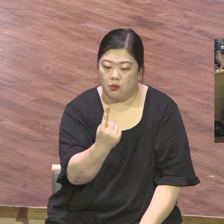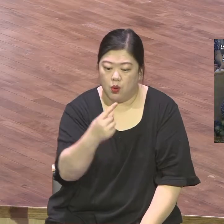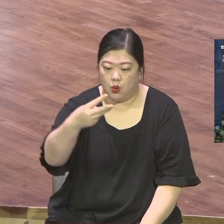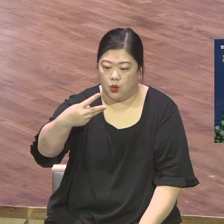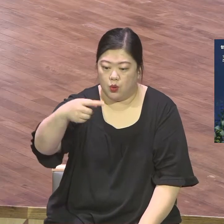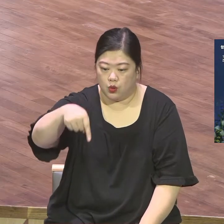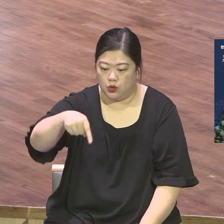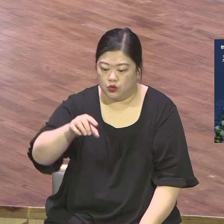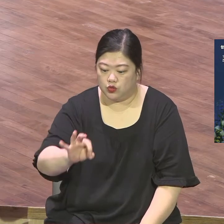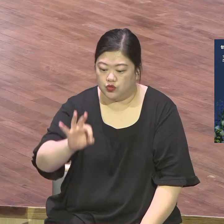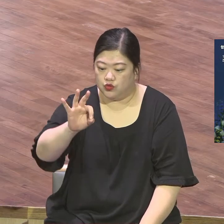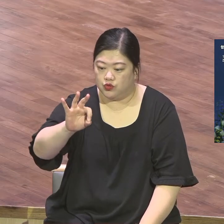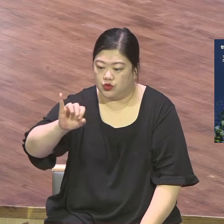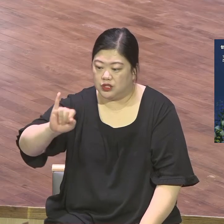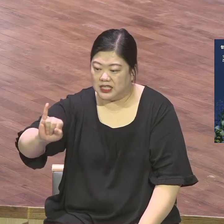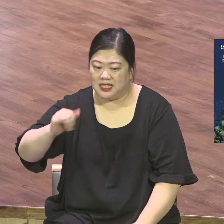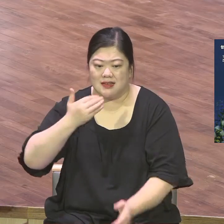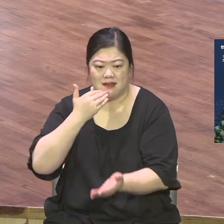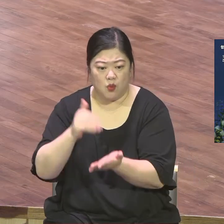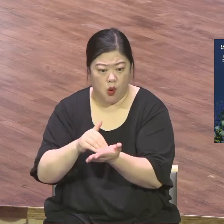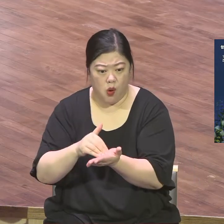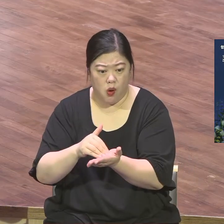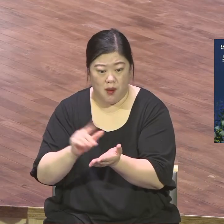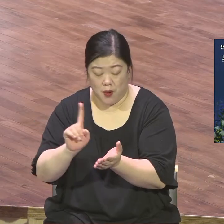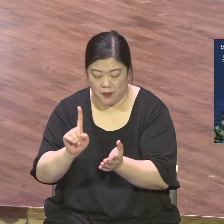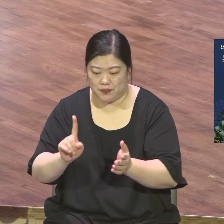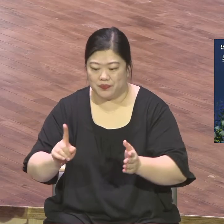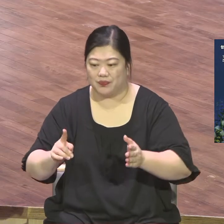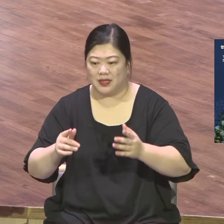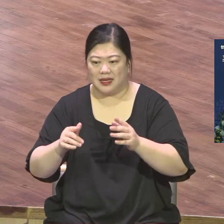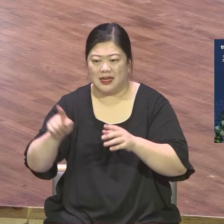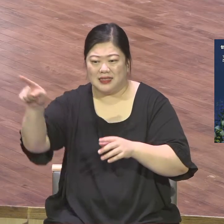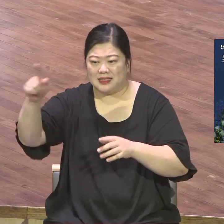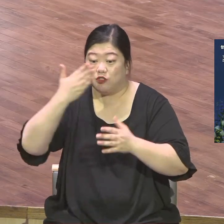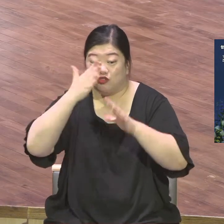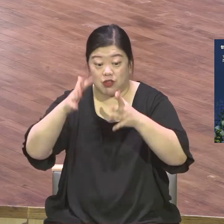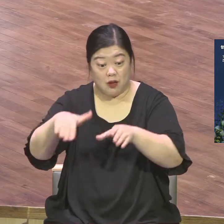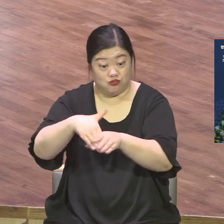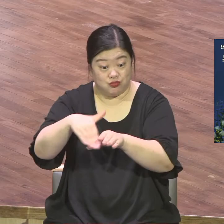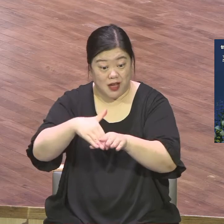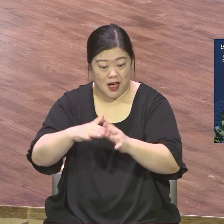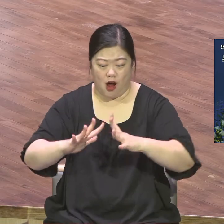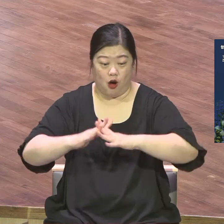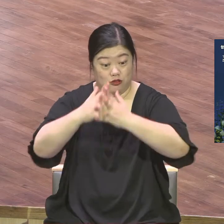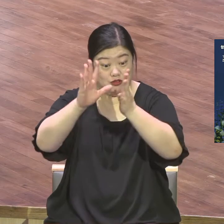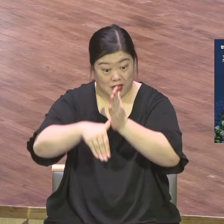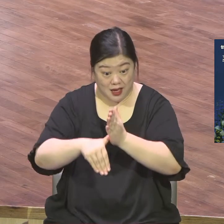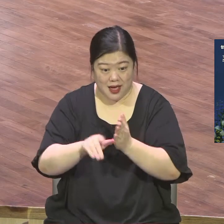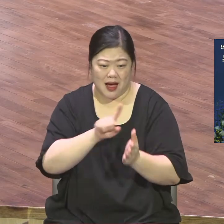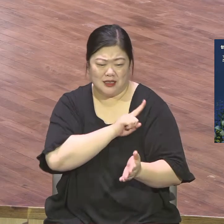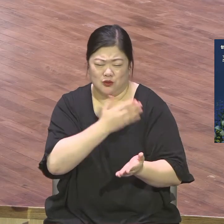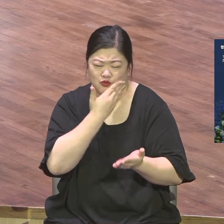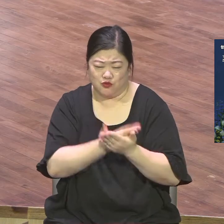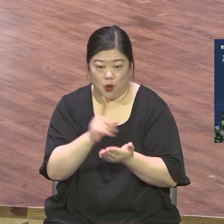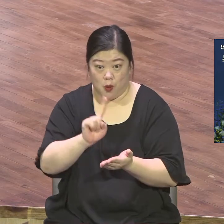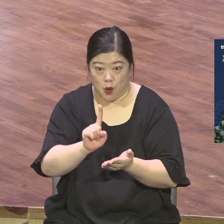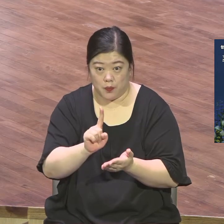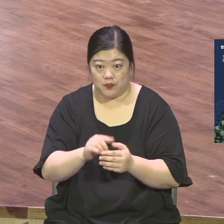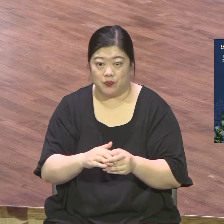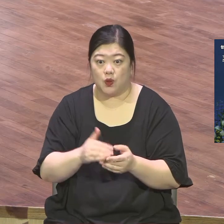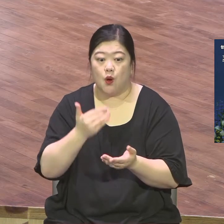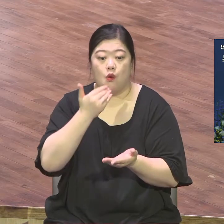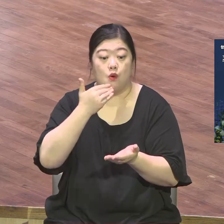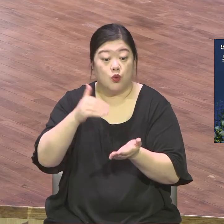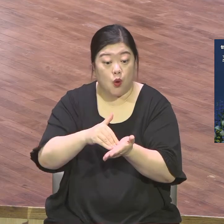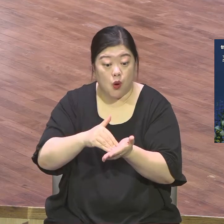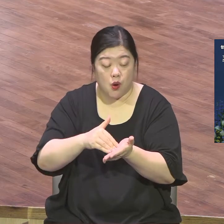건축 양식을 예를 들어서 설명을 한 것입니다. 당시에 건물을 지을 때는요 가장 중요한 것이 여기